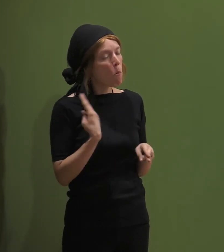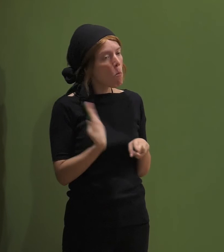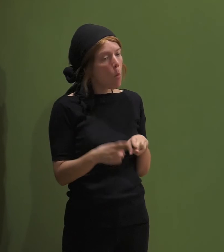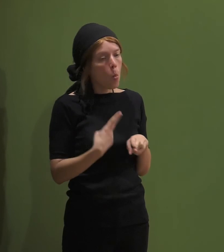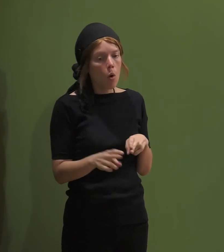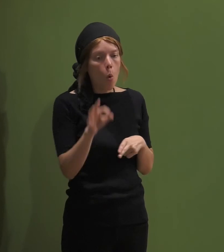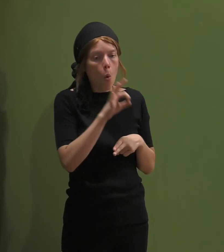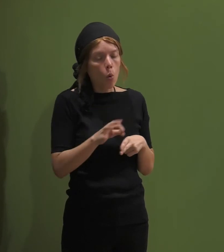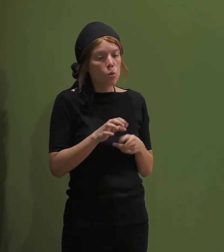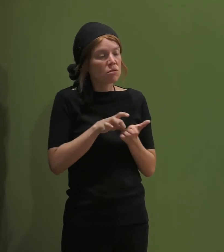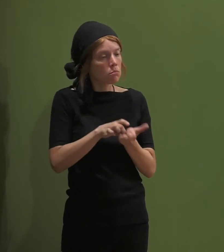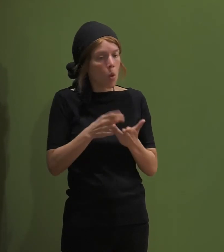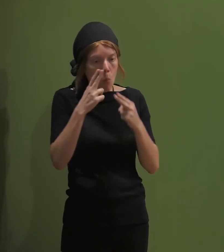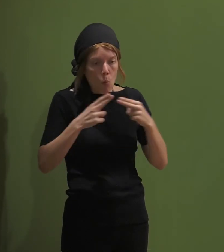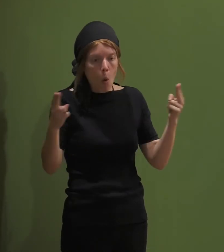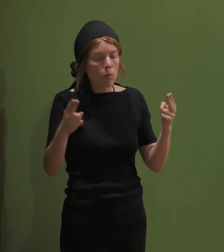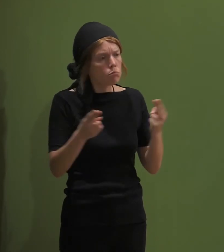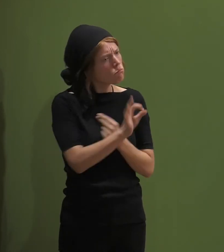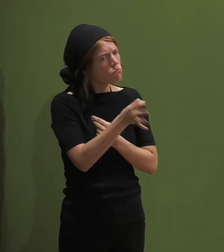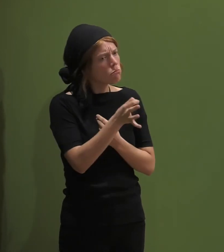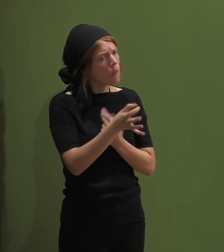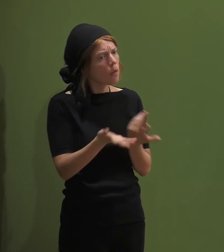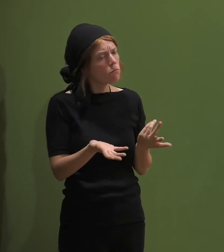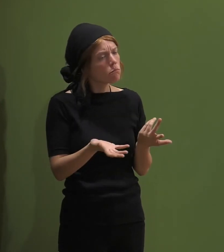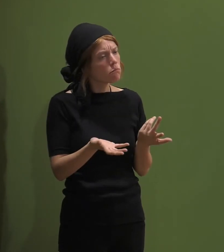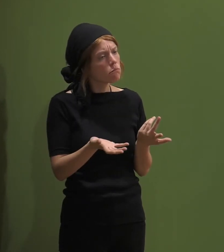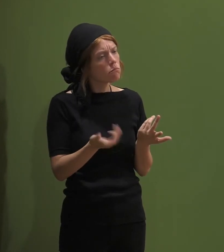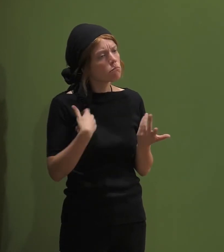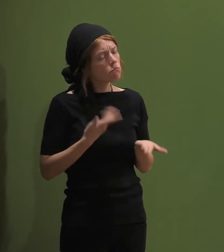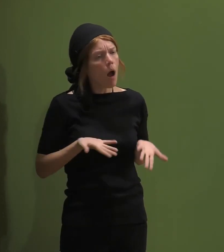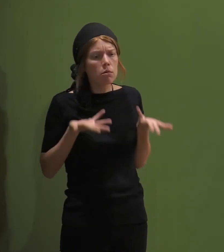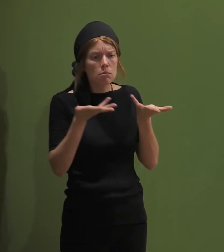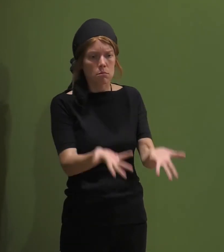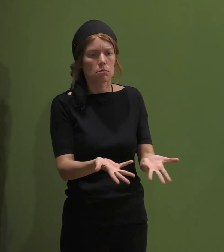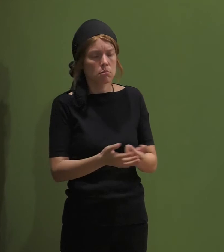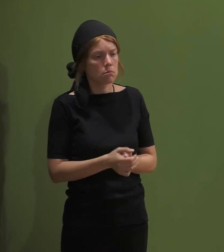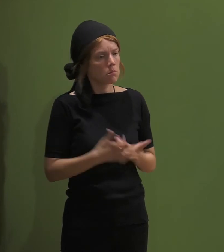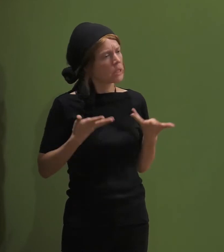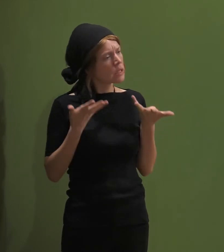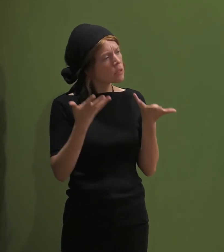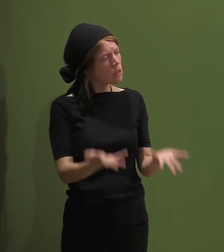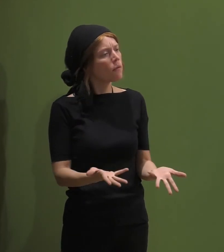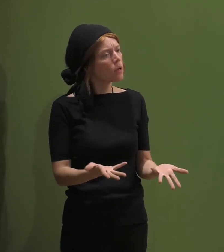política o al servicio público se viene efectivamente a eso, se viene a servir y a servir